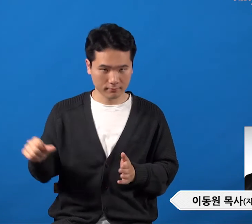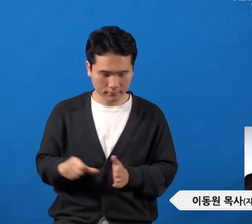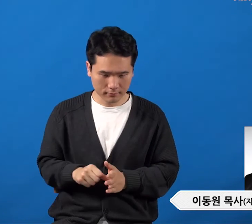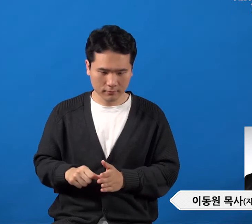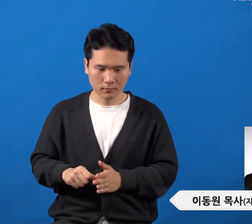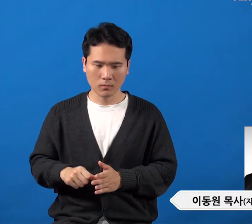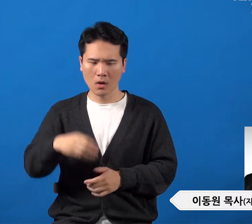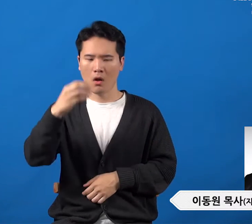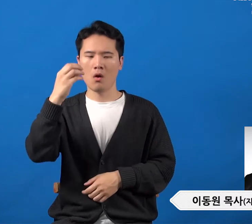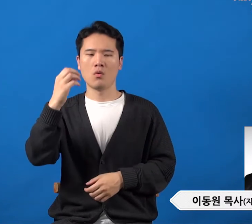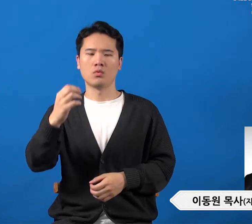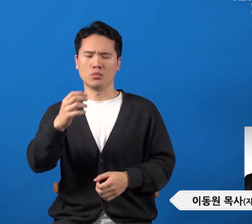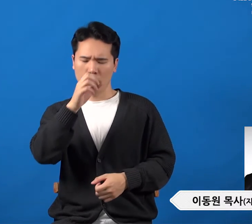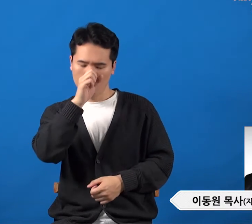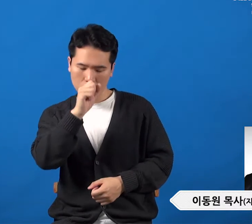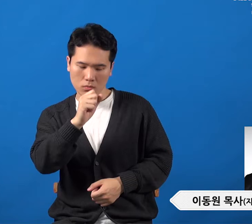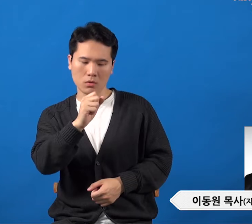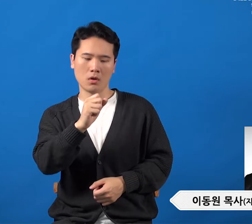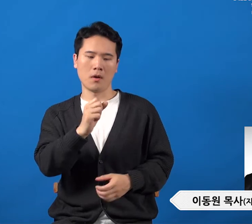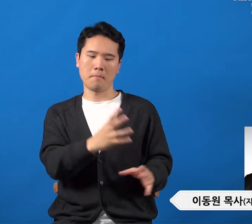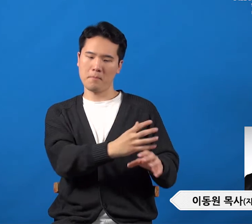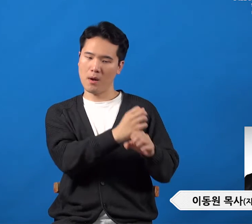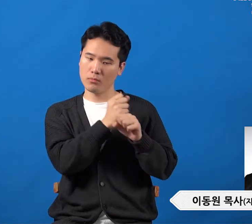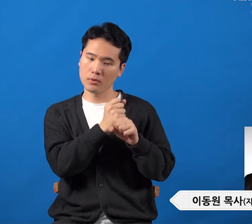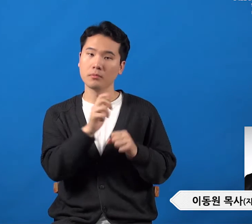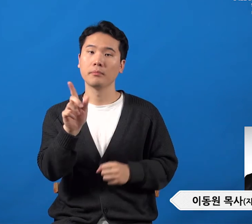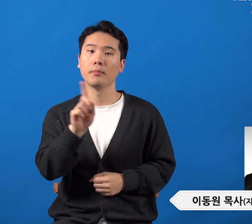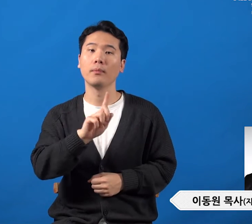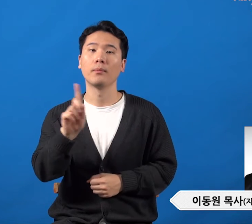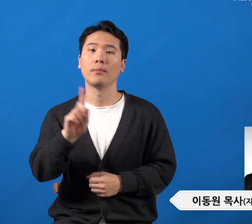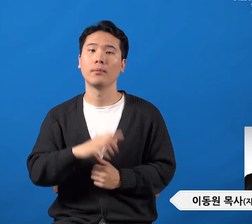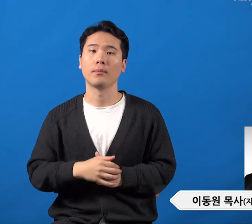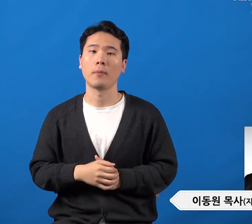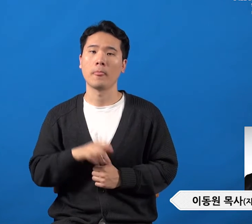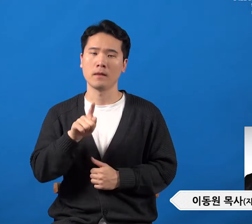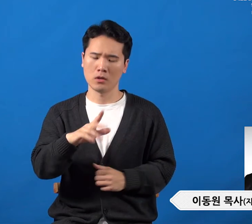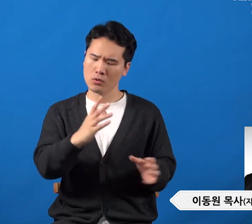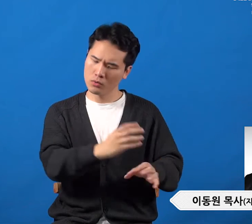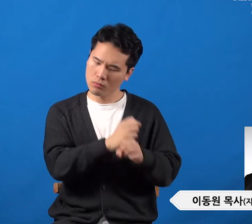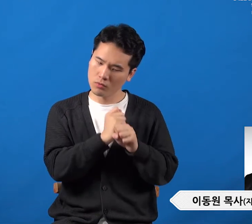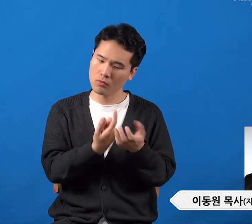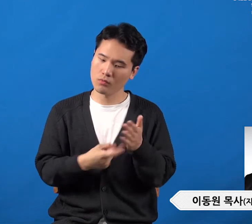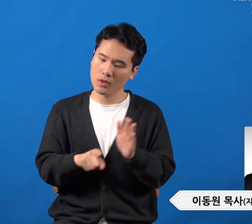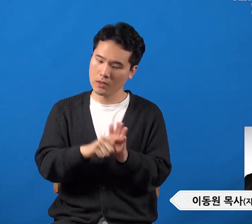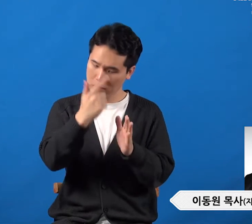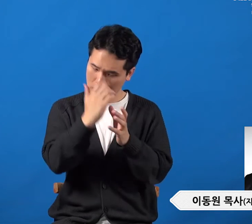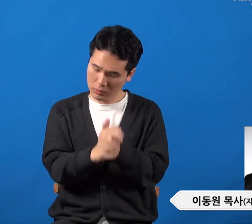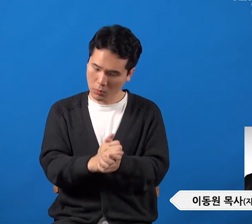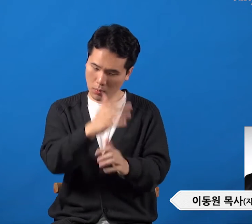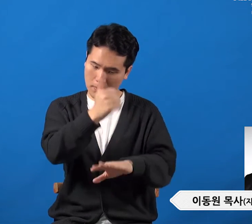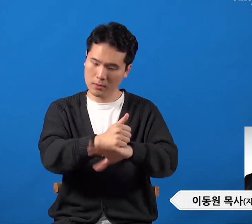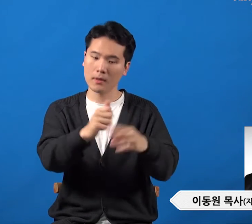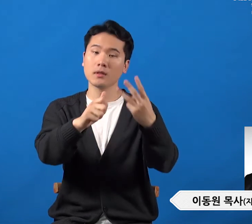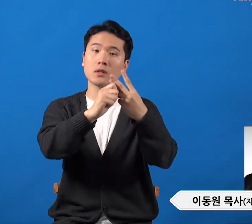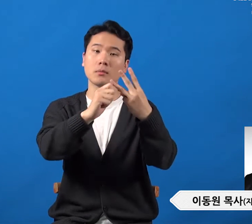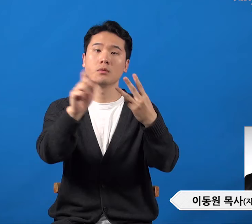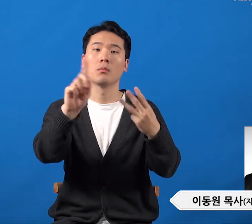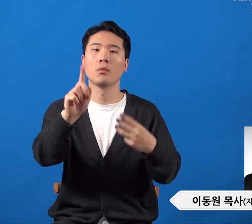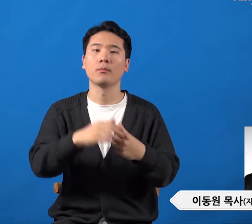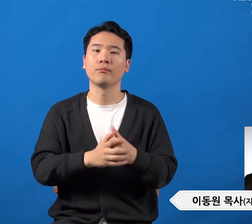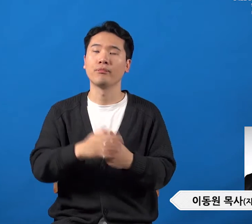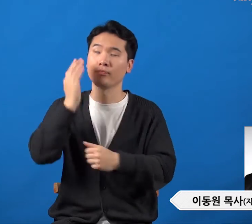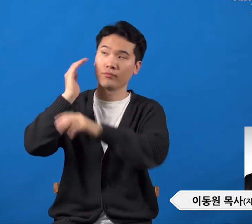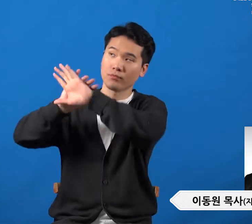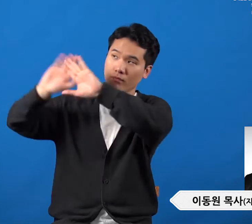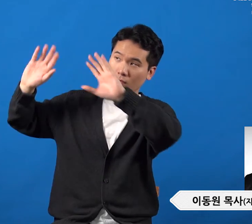인생의 위대한 결산, 아름다운 결산, 그 결산을 위한 기도, 마지막 세 번째는